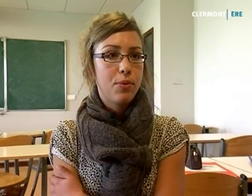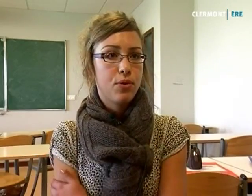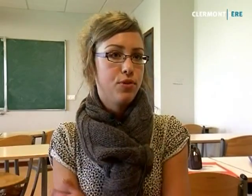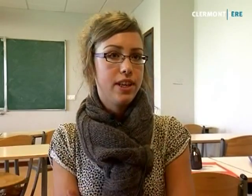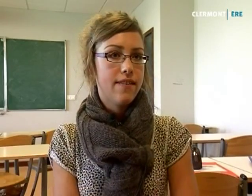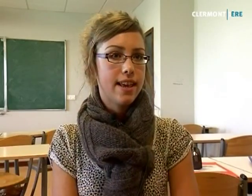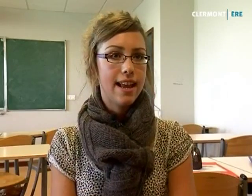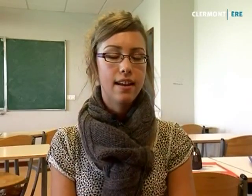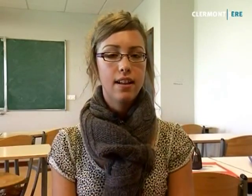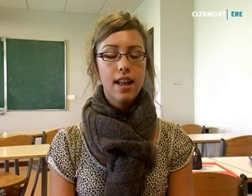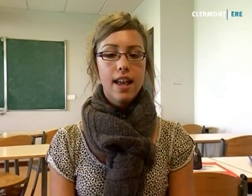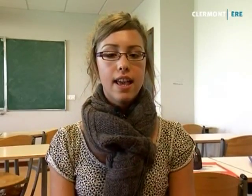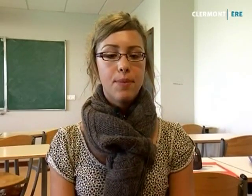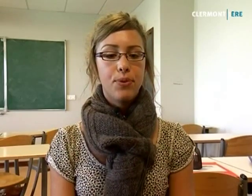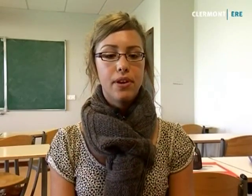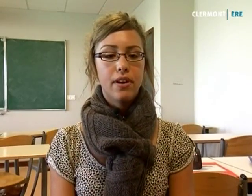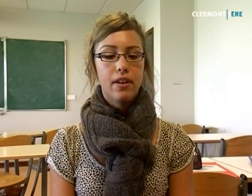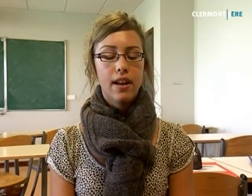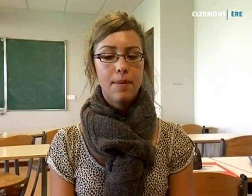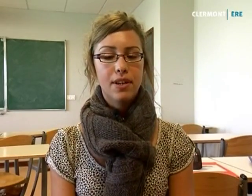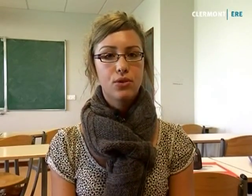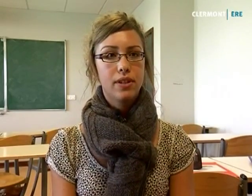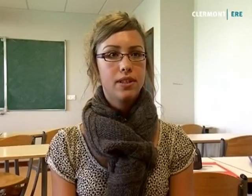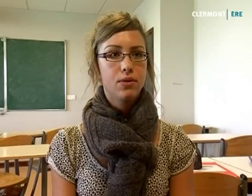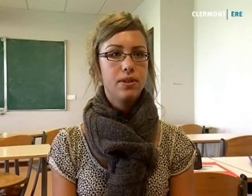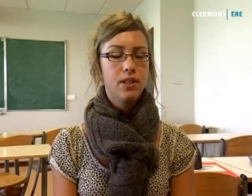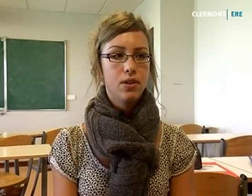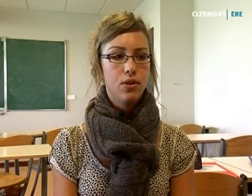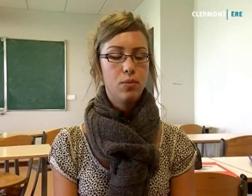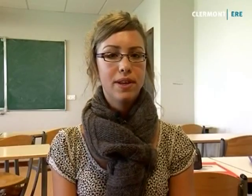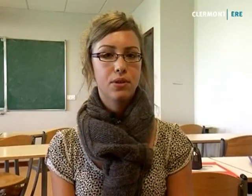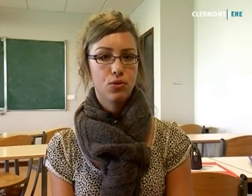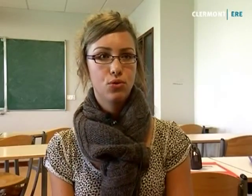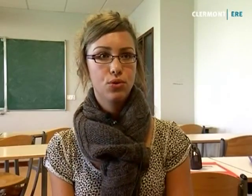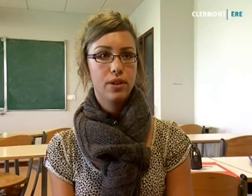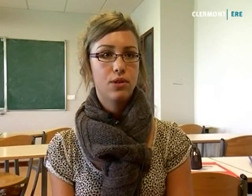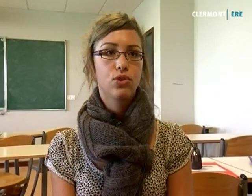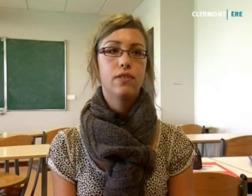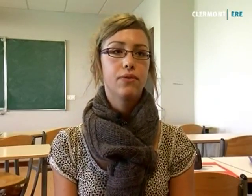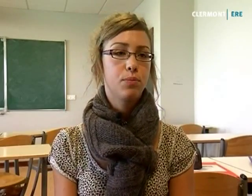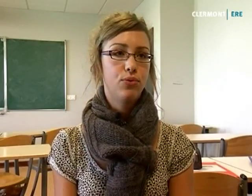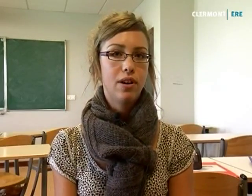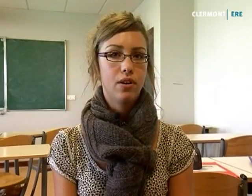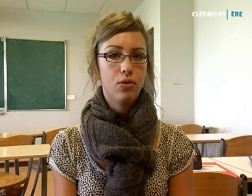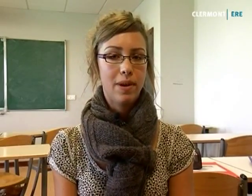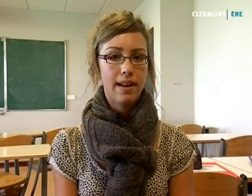communiquer avec elle. Après je connaissais aussi une personne sourde et j'avais envie de pouvoir lui parler.